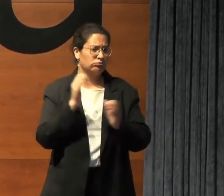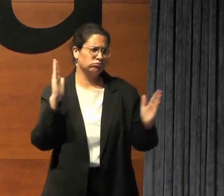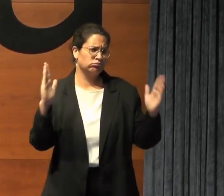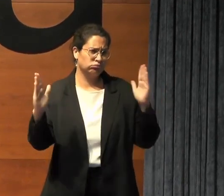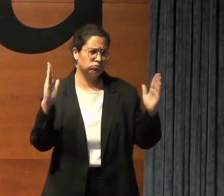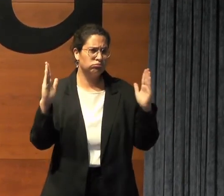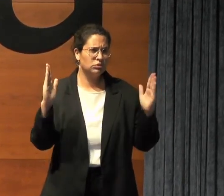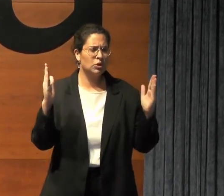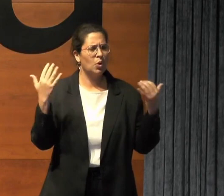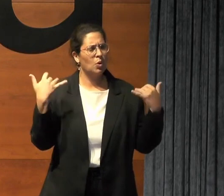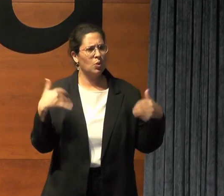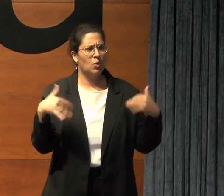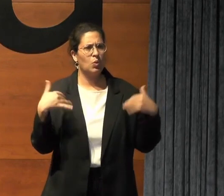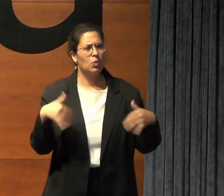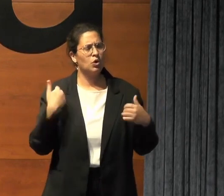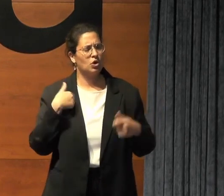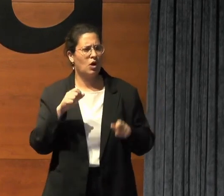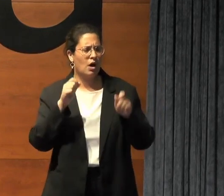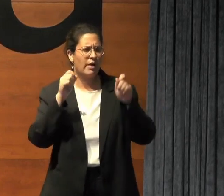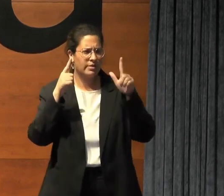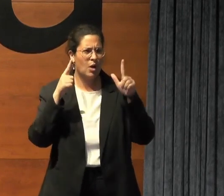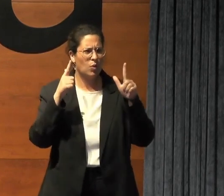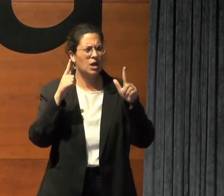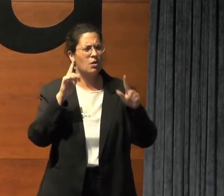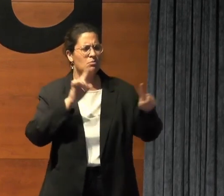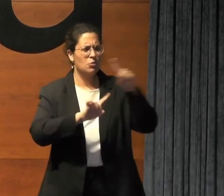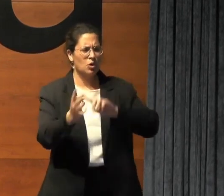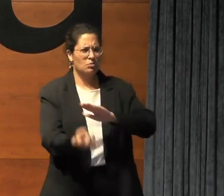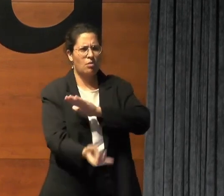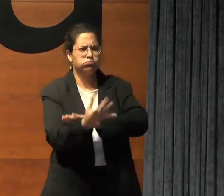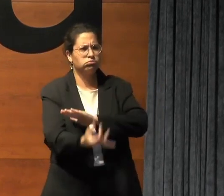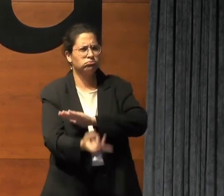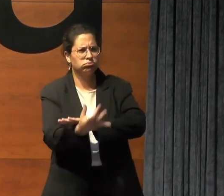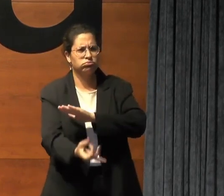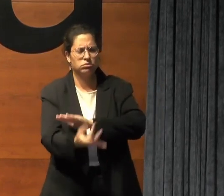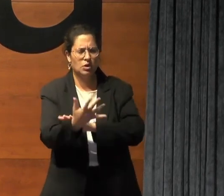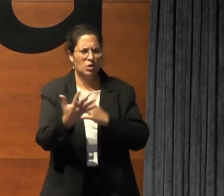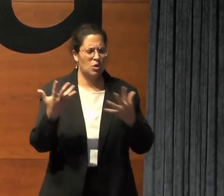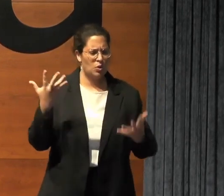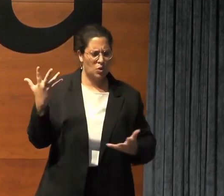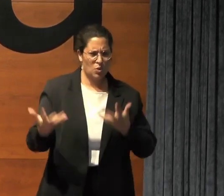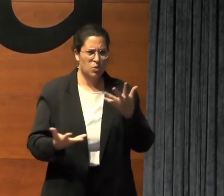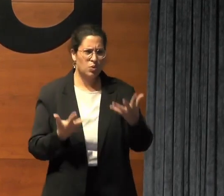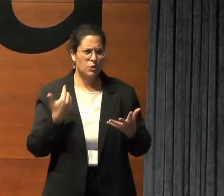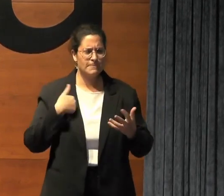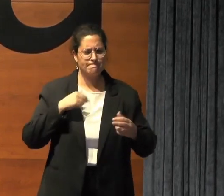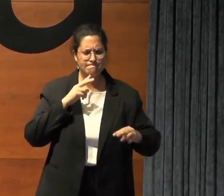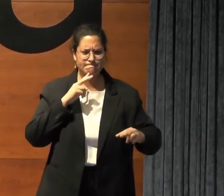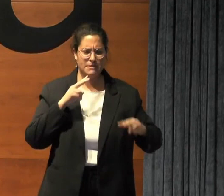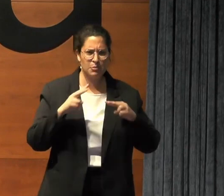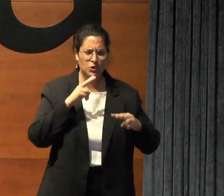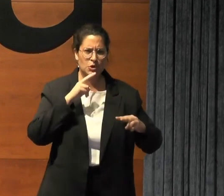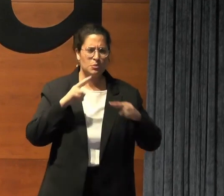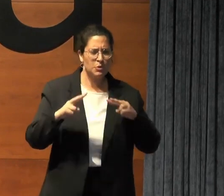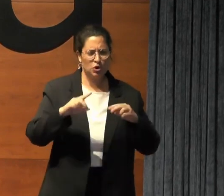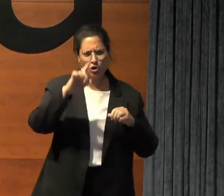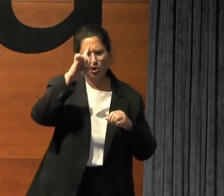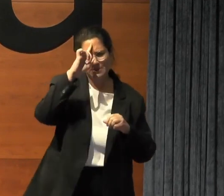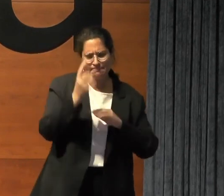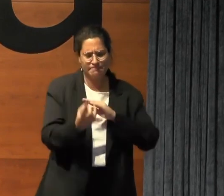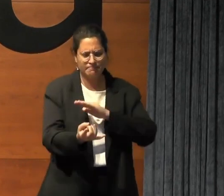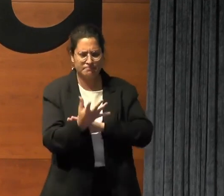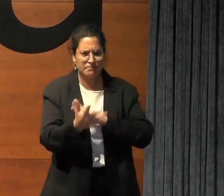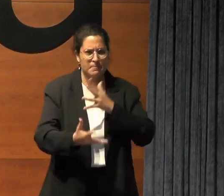Yo he trabajado en el campo de la televisión como intérprete de lengua de signos y me di cuenta en ese momento de la cantidad de problemas que